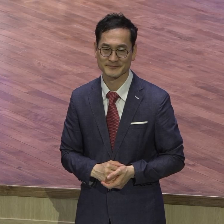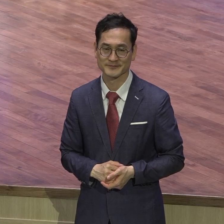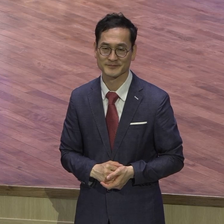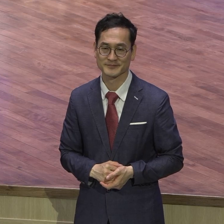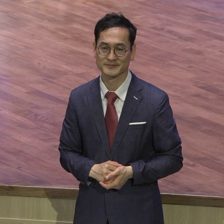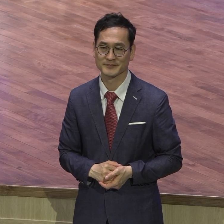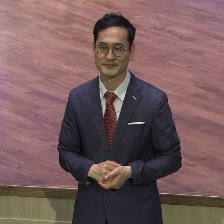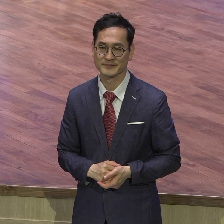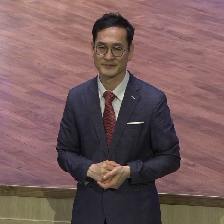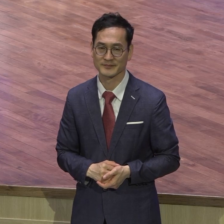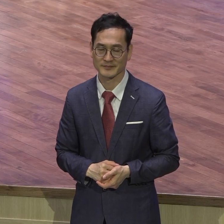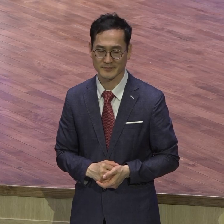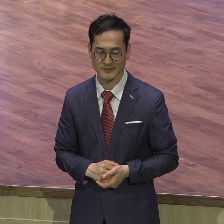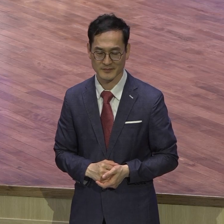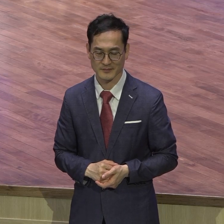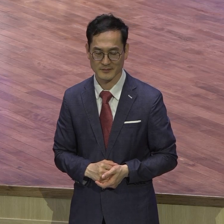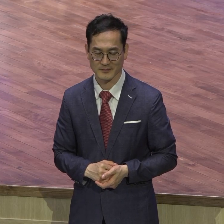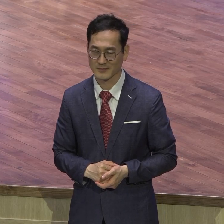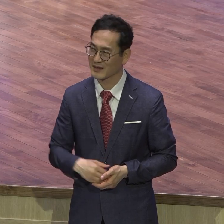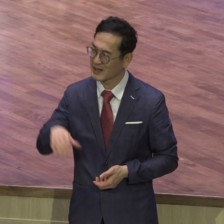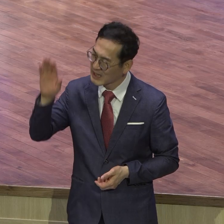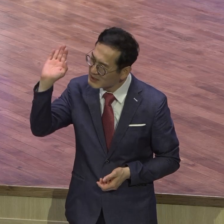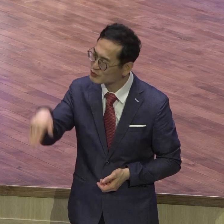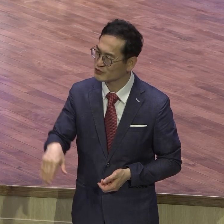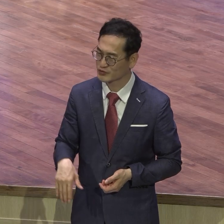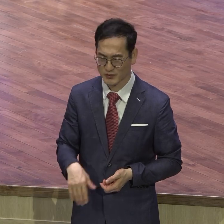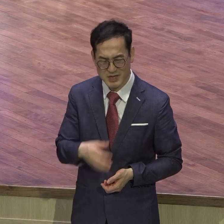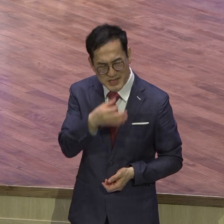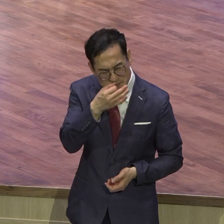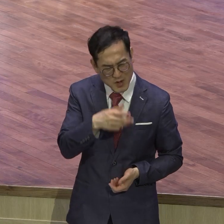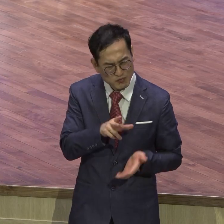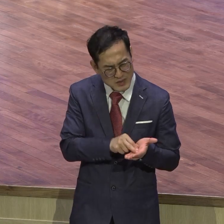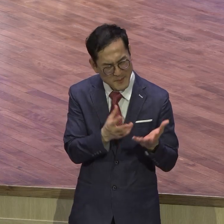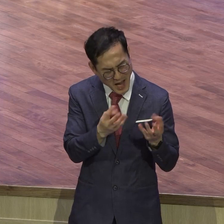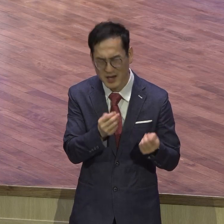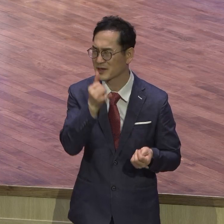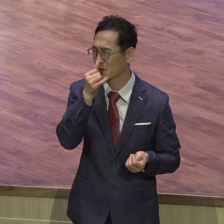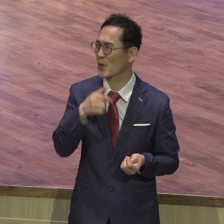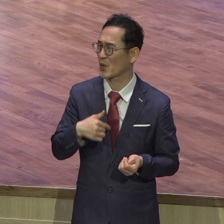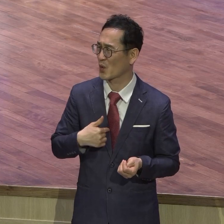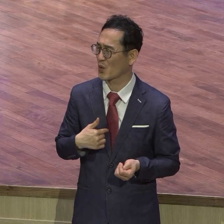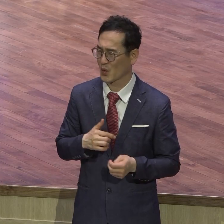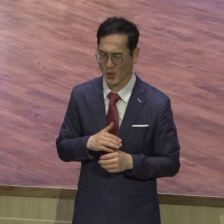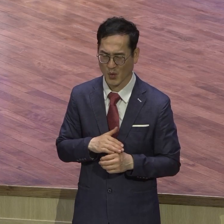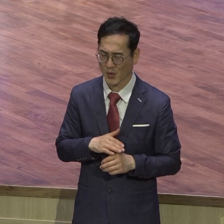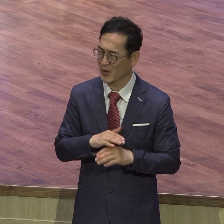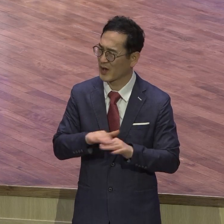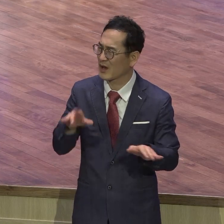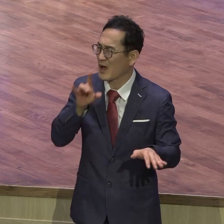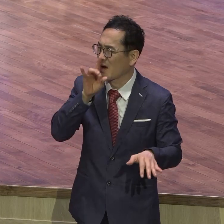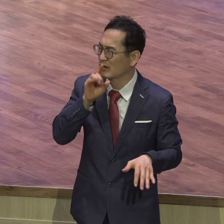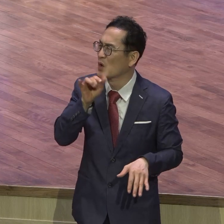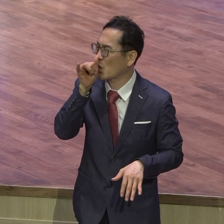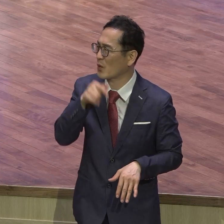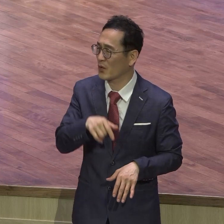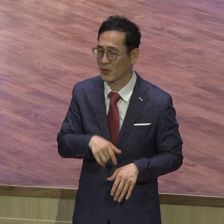아이고 목사님을 살다 보면 창조의 삶상이 여러 가지 문제 있잖아 그래 맡기라니까 글쎄요 맡기 말씀 따라 쭉 가면 돼요